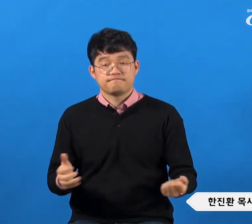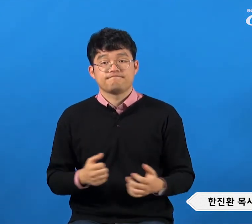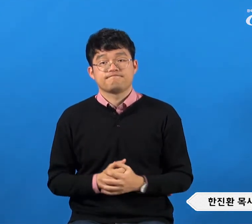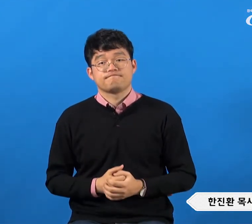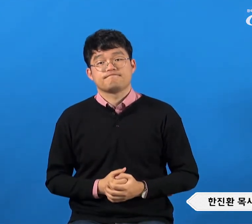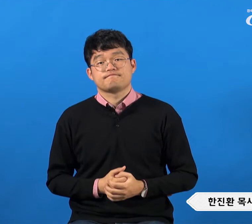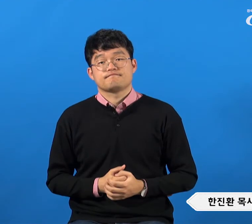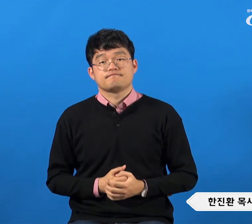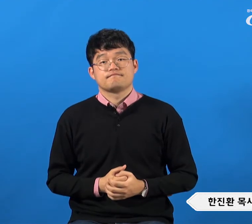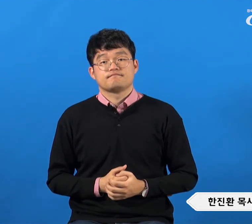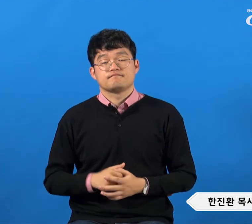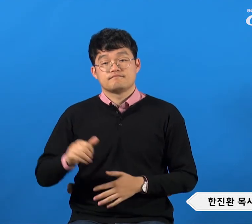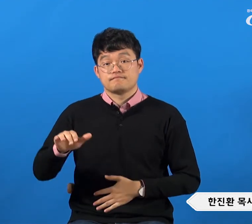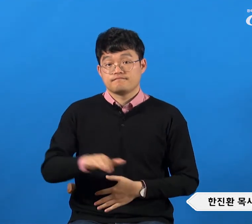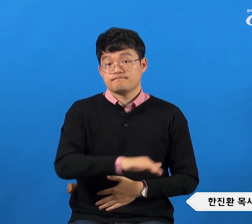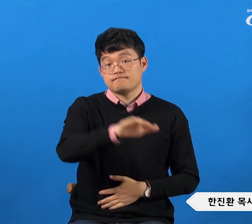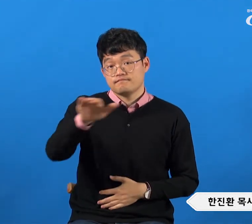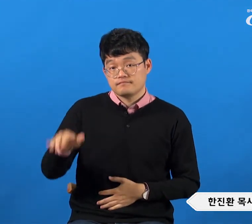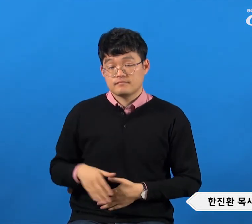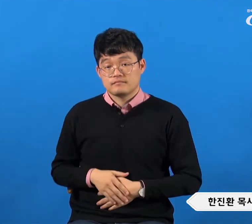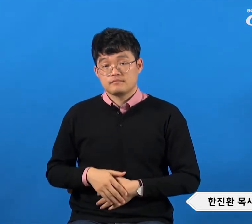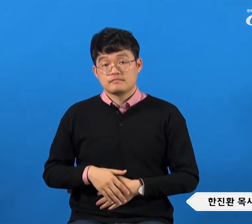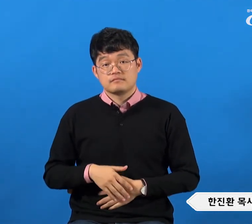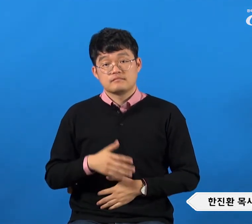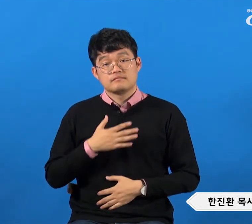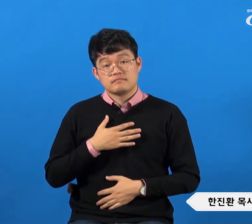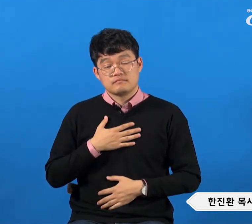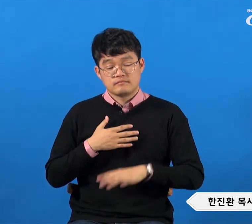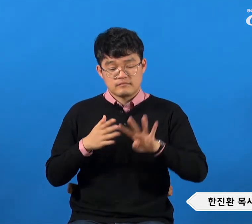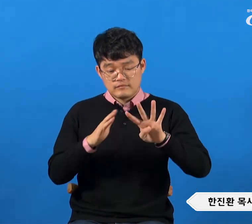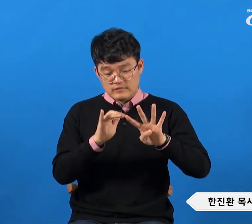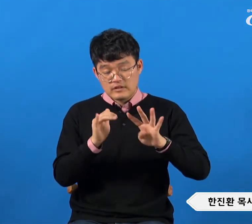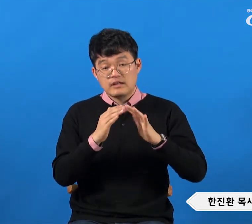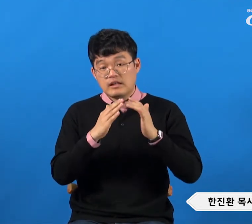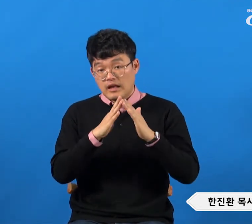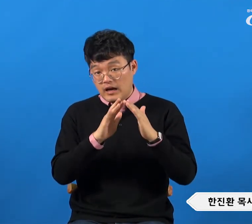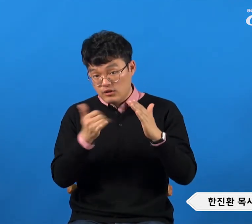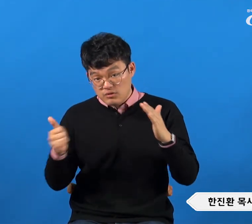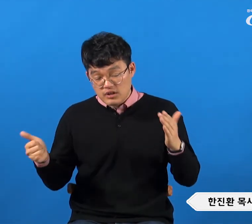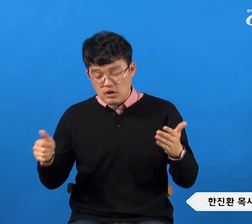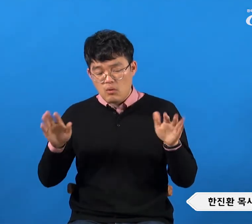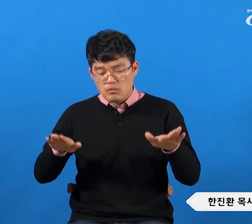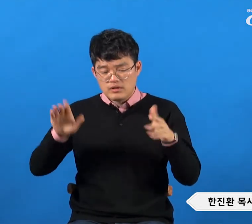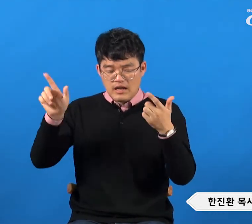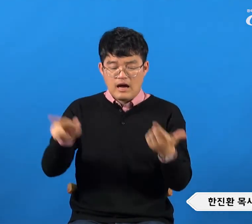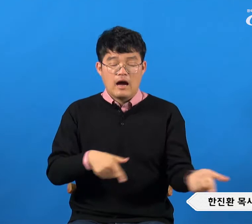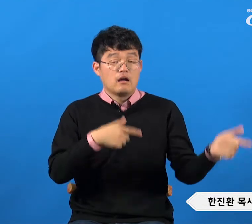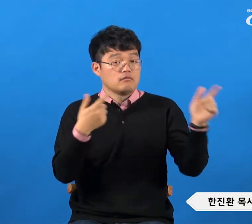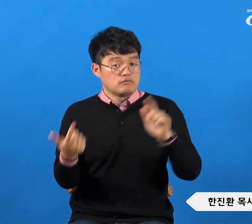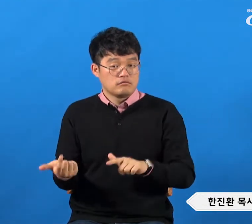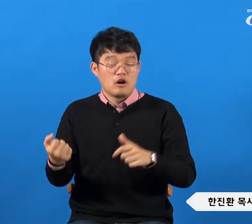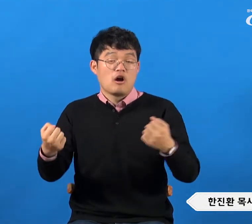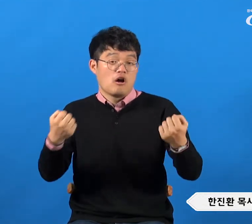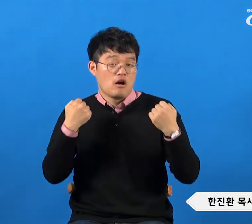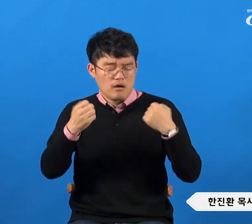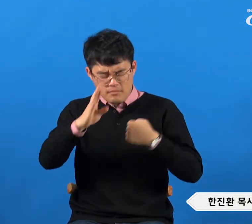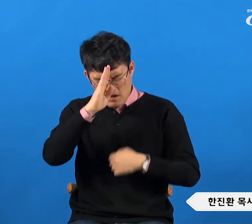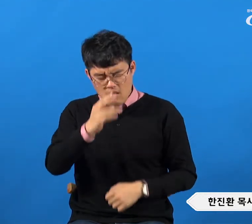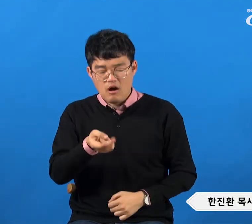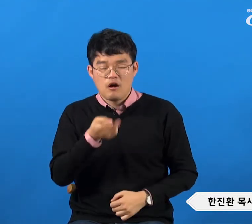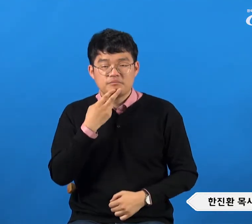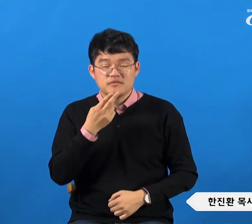그래서 우리 네 가족이 건강하게 오늘 하루를 병들지 않고